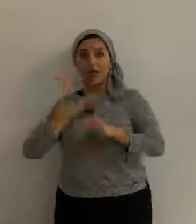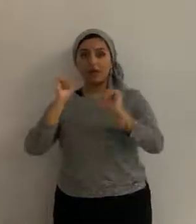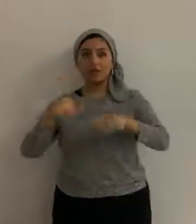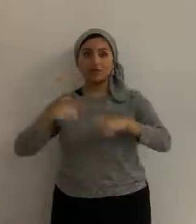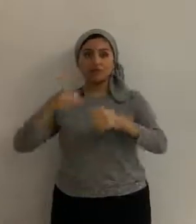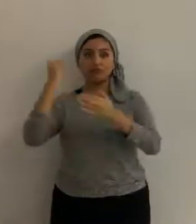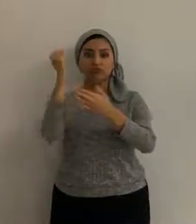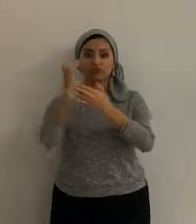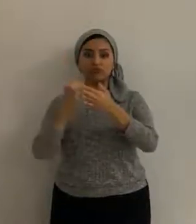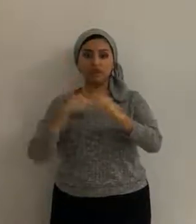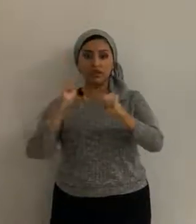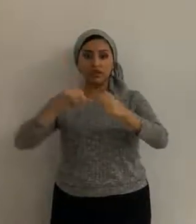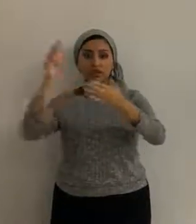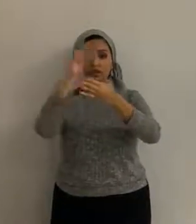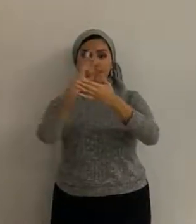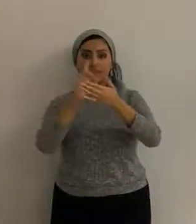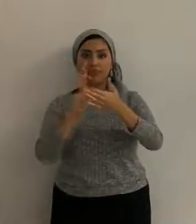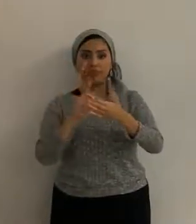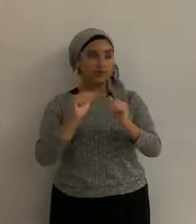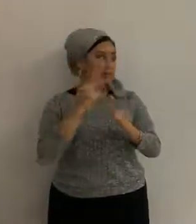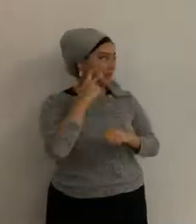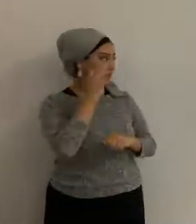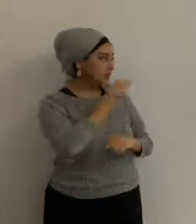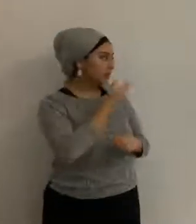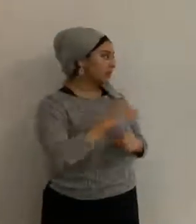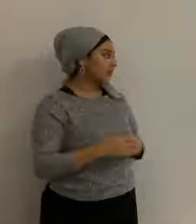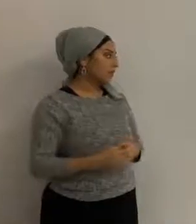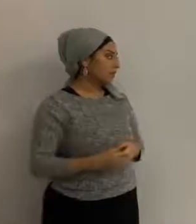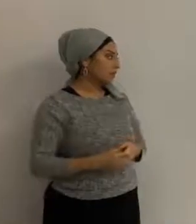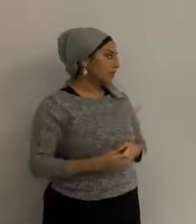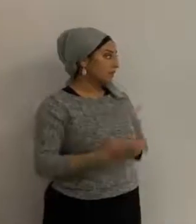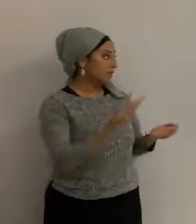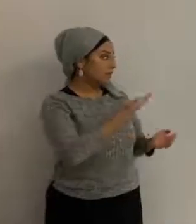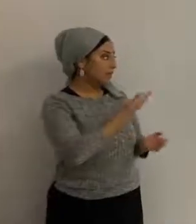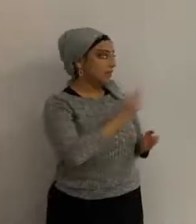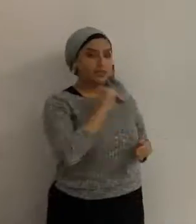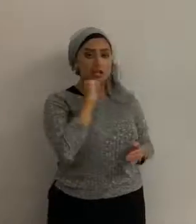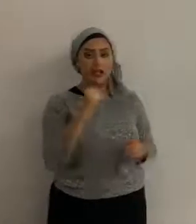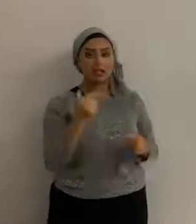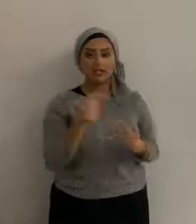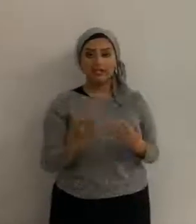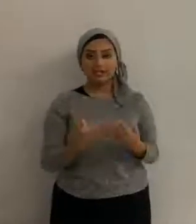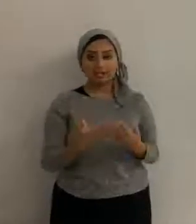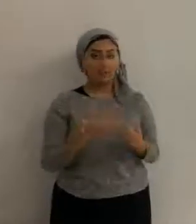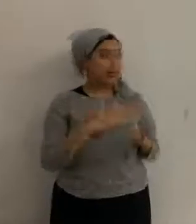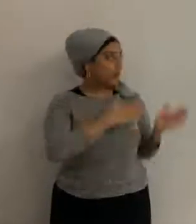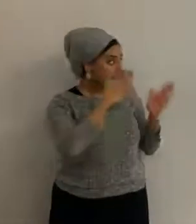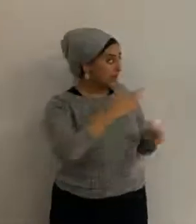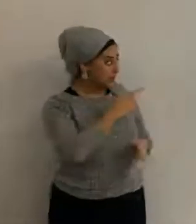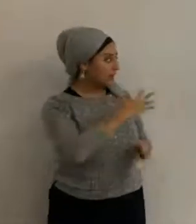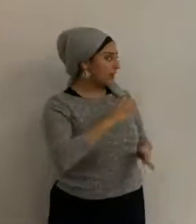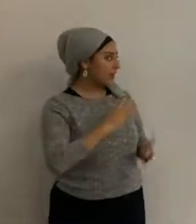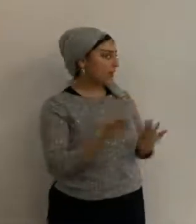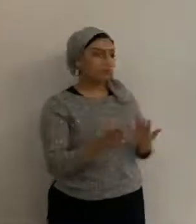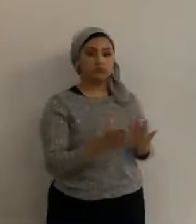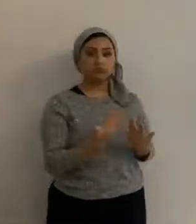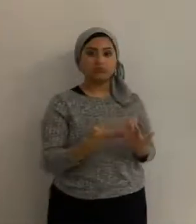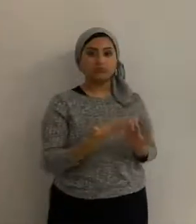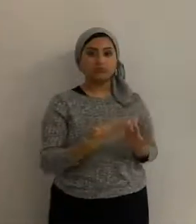esto, ¿sí? Aquí no me es tan fácil hacerlo directamente, pero aquí sí, en este programa. Aquí